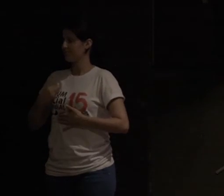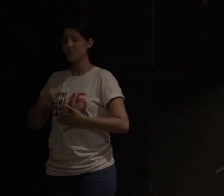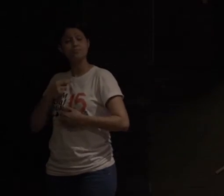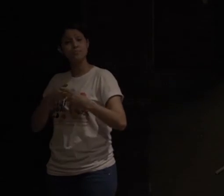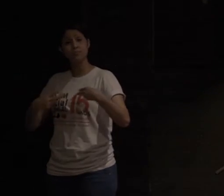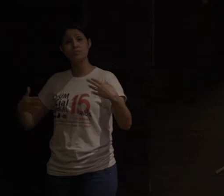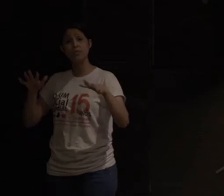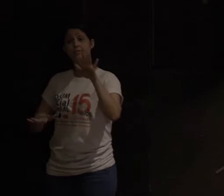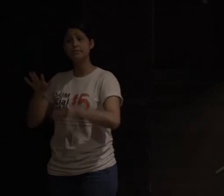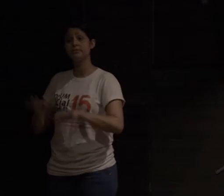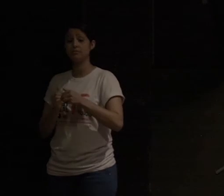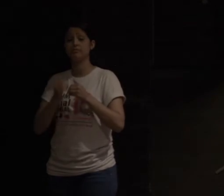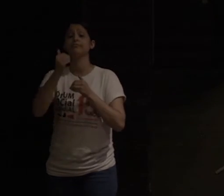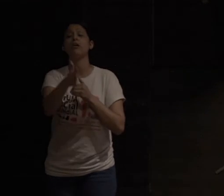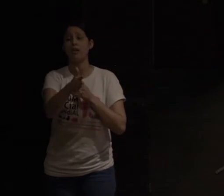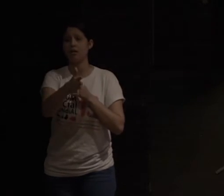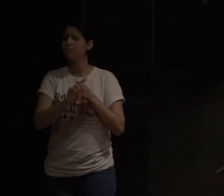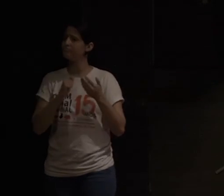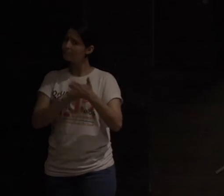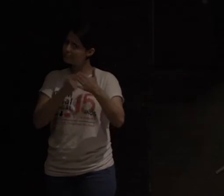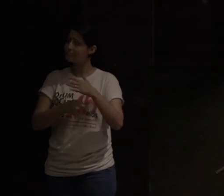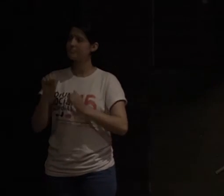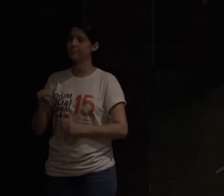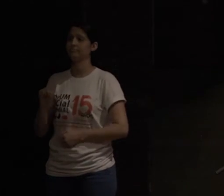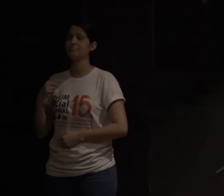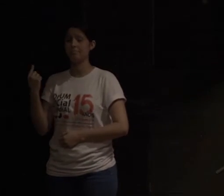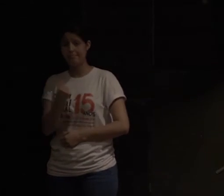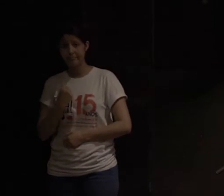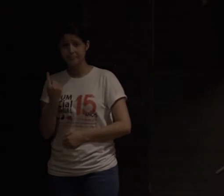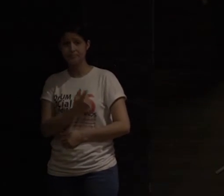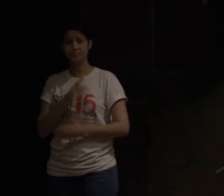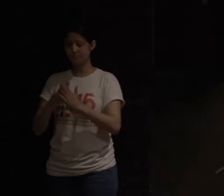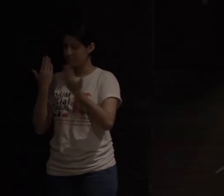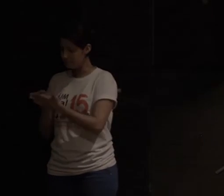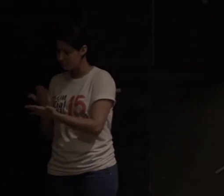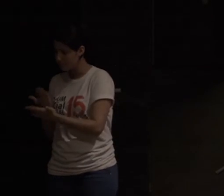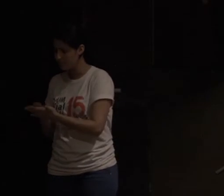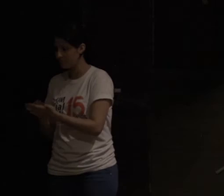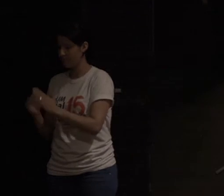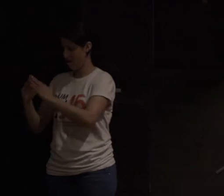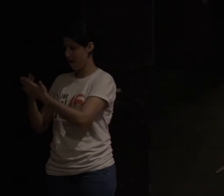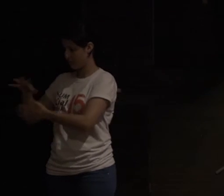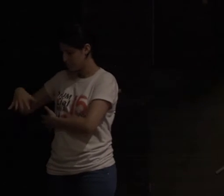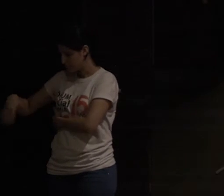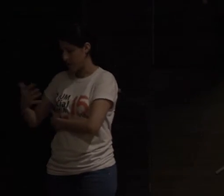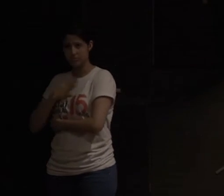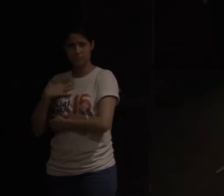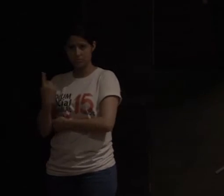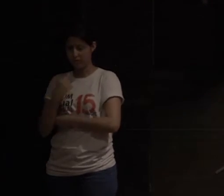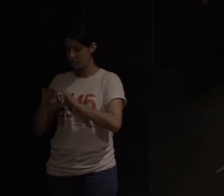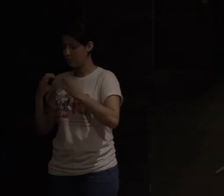que normalmente têm estado fora. A luta. Nós, nas nossas salas de aulas, nas nossas comunidades, nós não falamos de